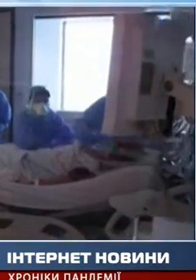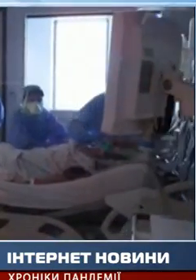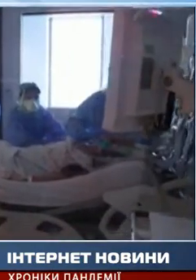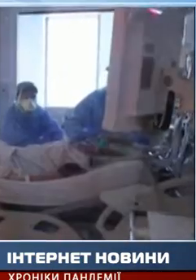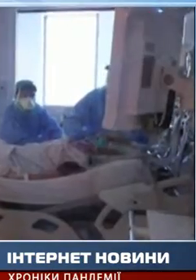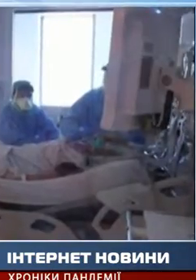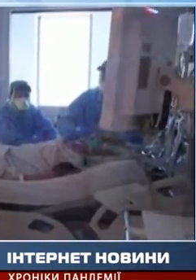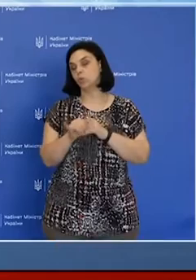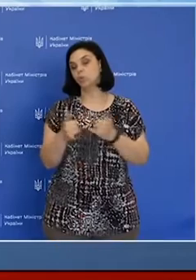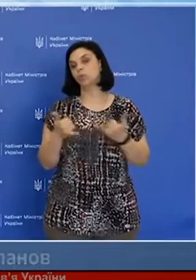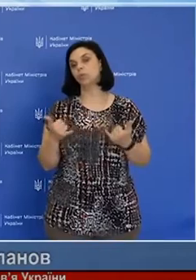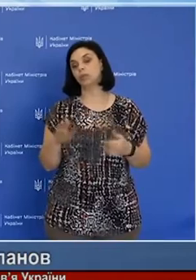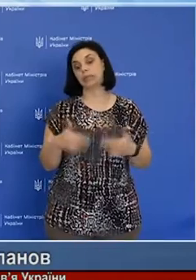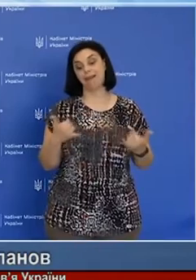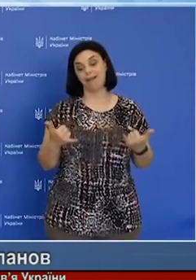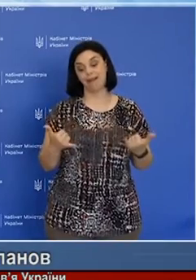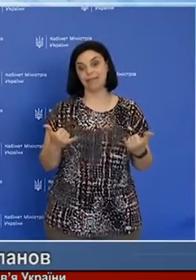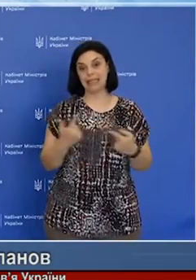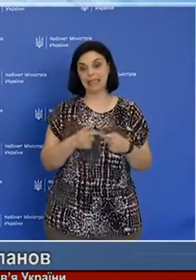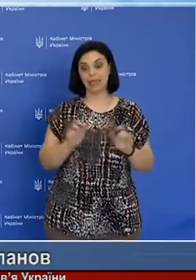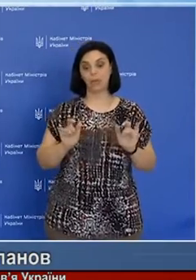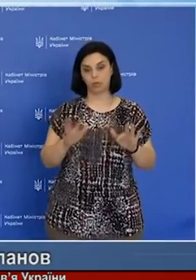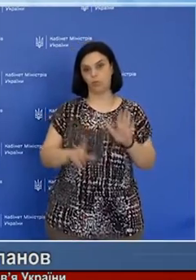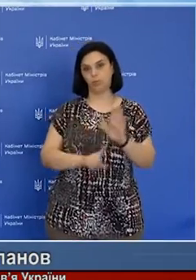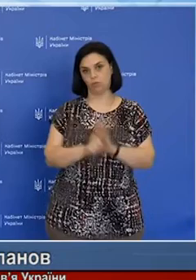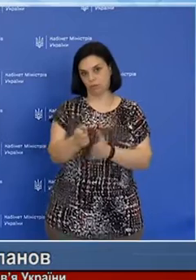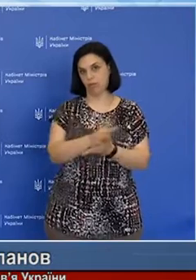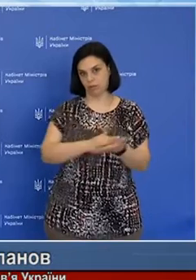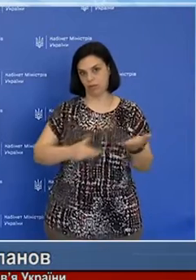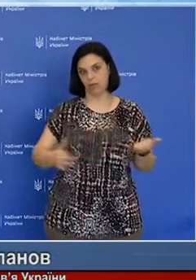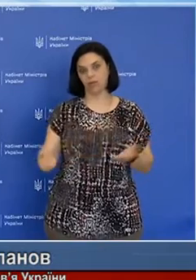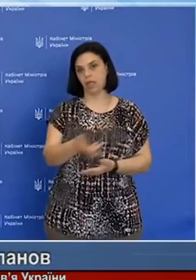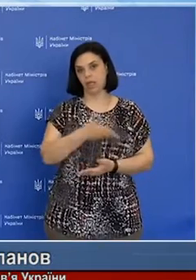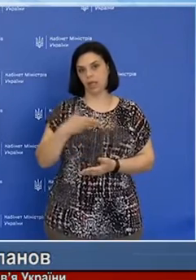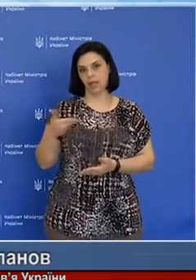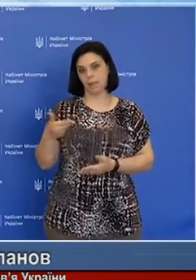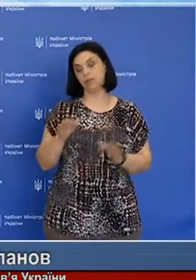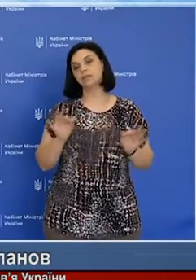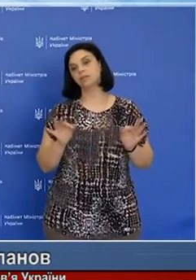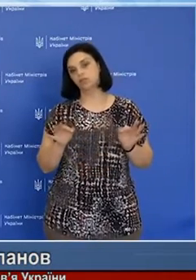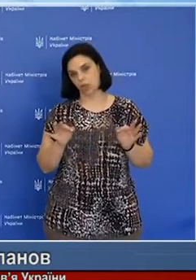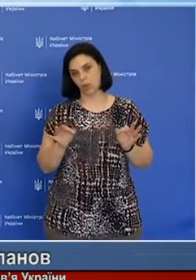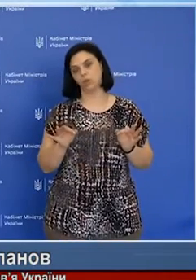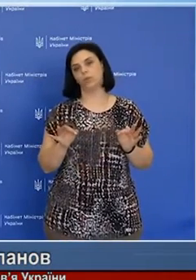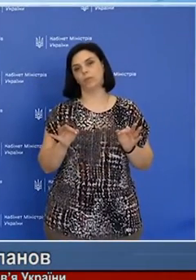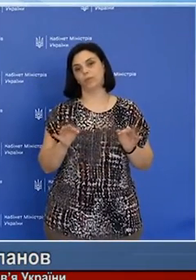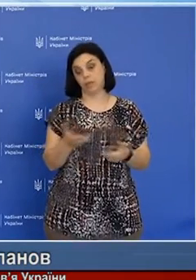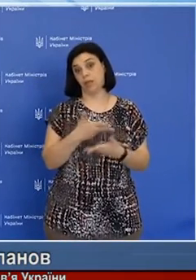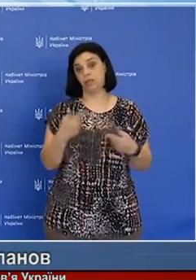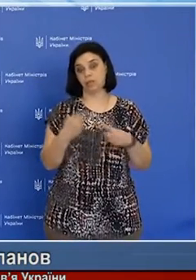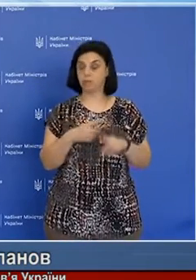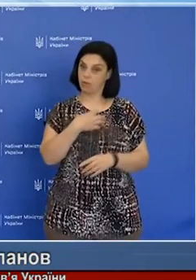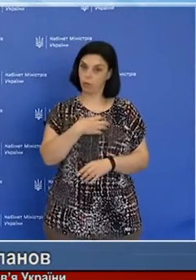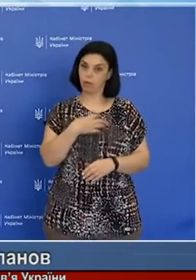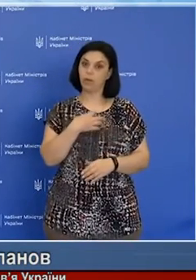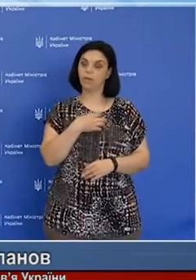вакцини від коронавірусу. Наразі ця процедура почала тривати, і ми, звичайно, для нас це